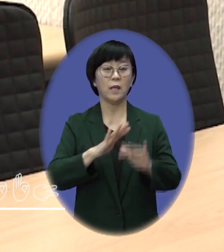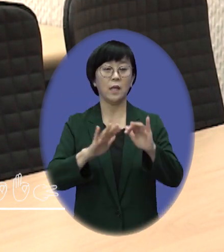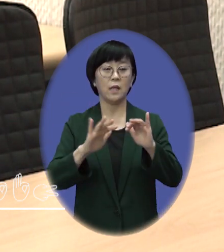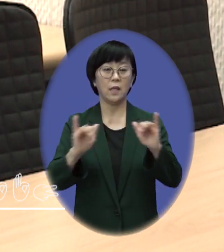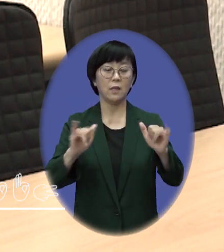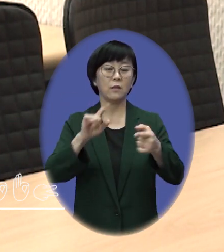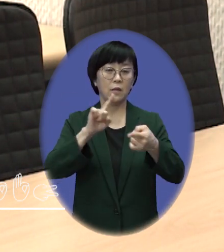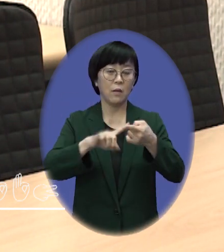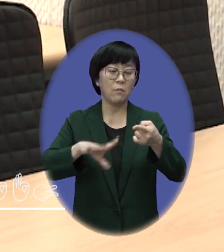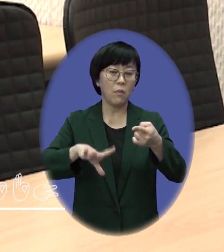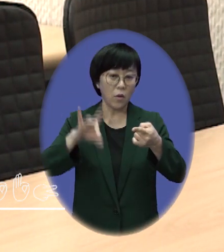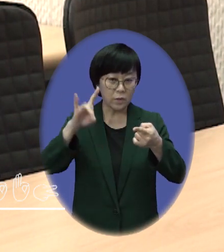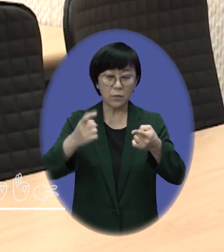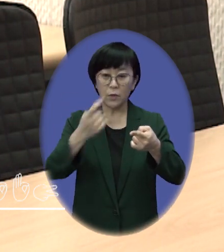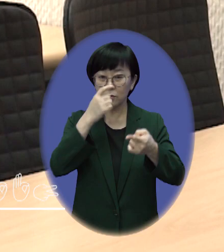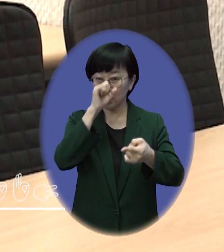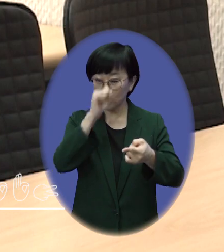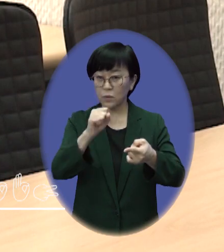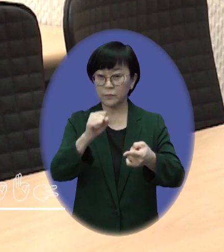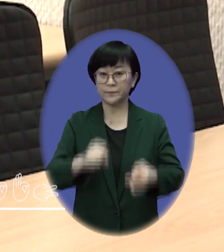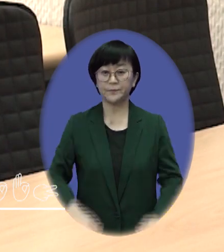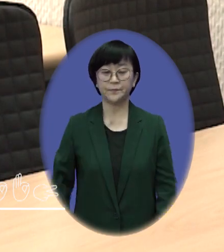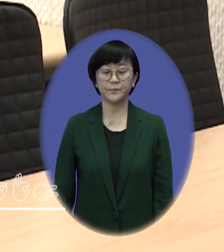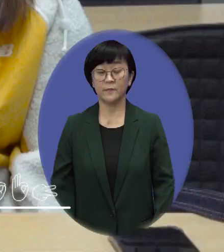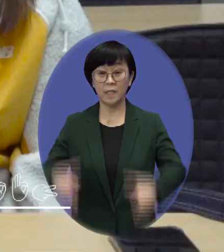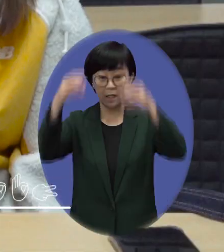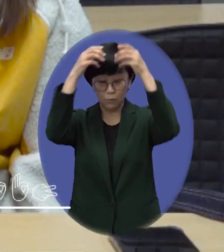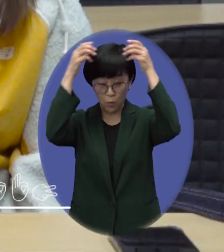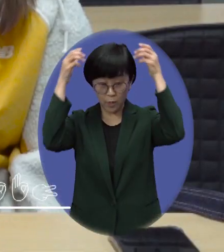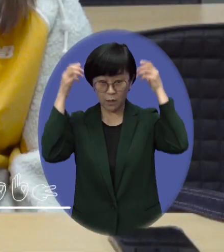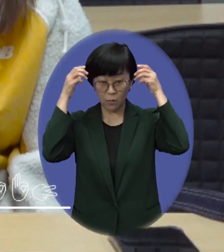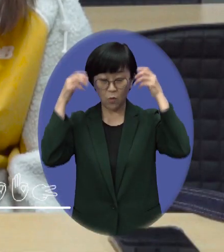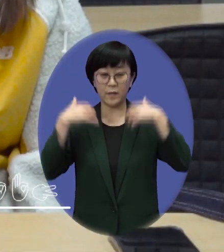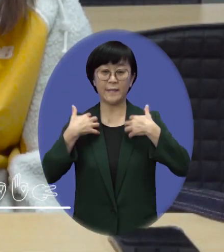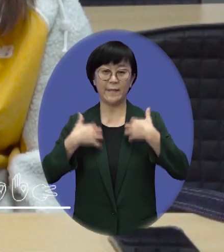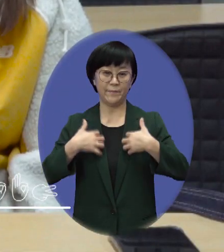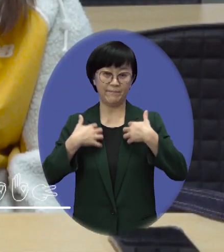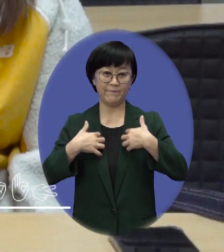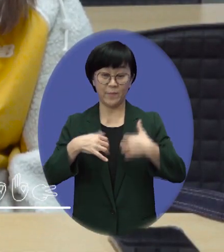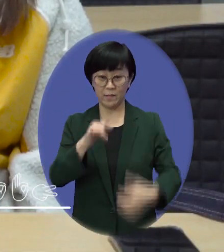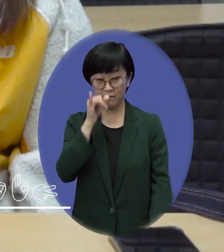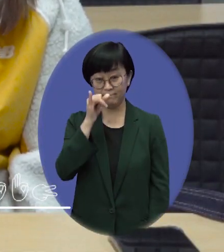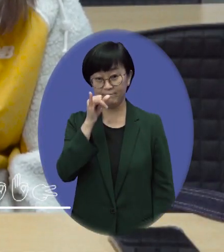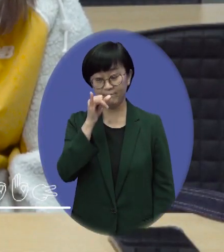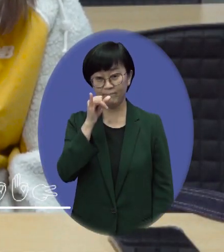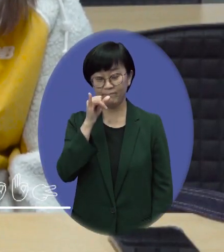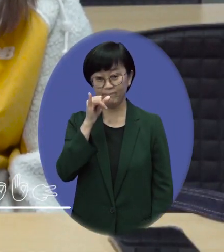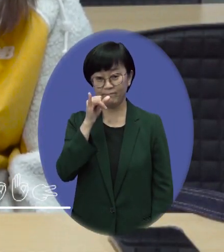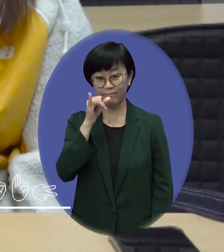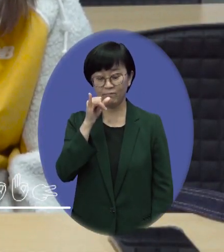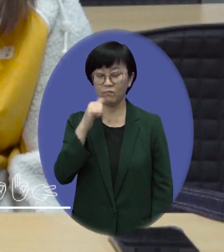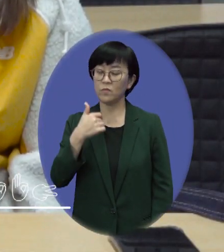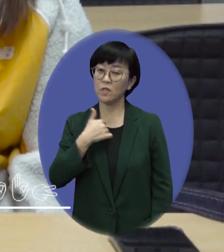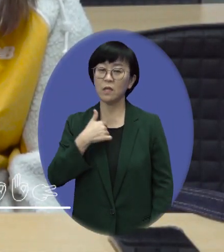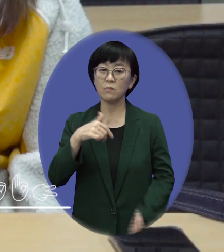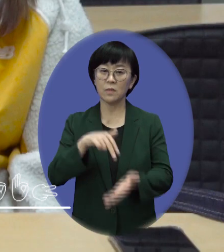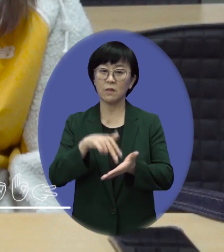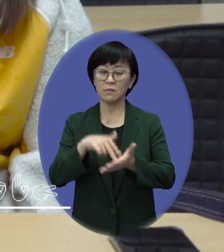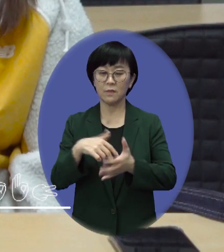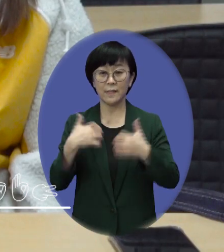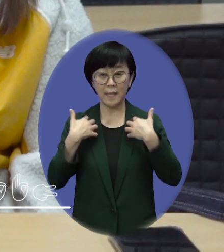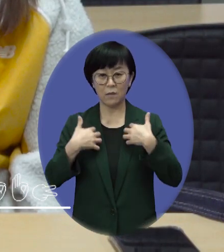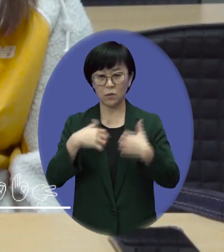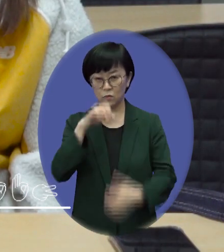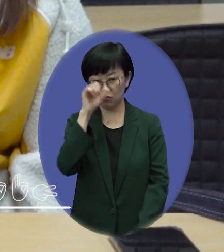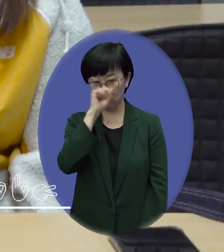농인에 대한 거를 먼저 알고 왔으면 좋겠습니다. 헤드폰 끼고 게임하는 게임이 있는데 그 게임을